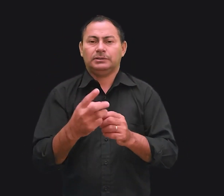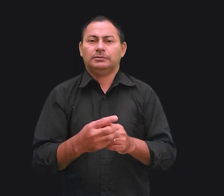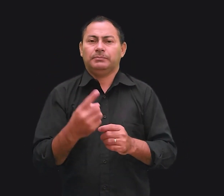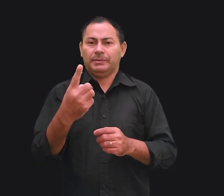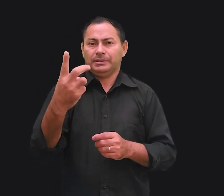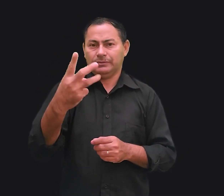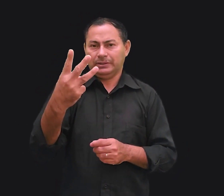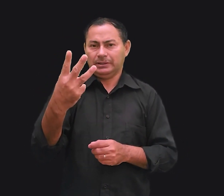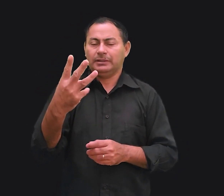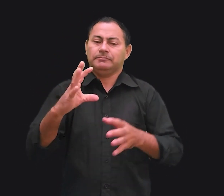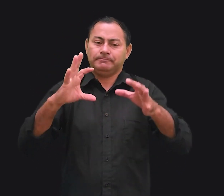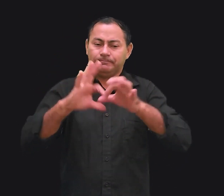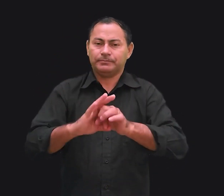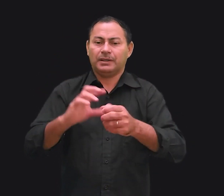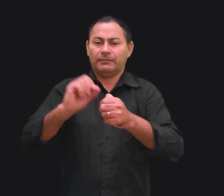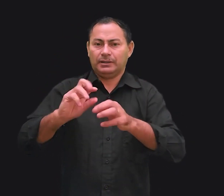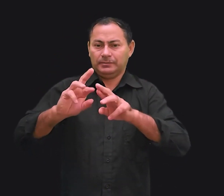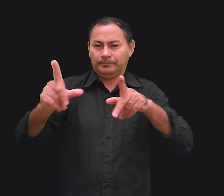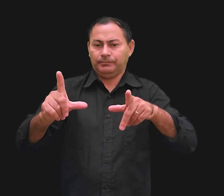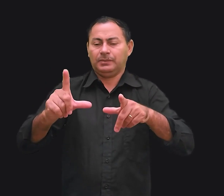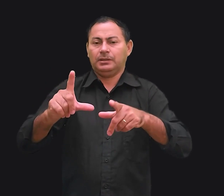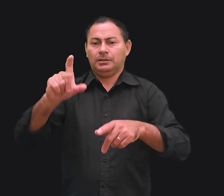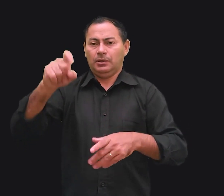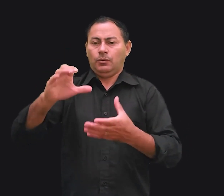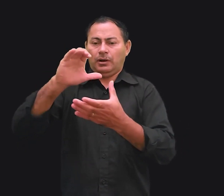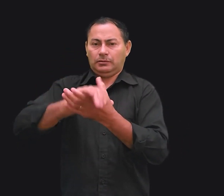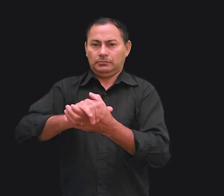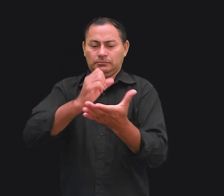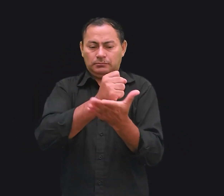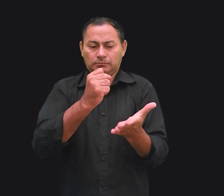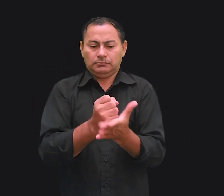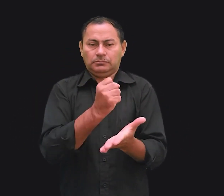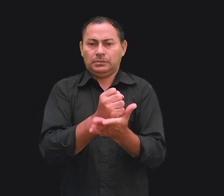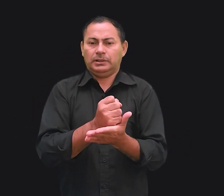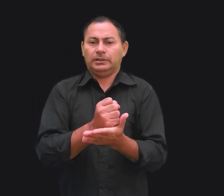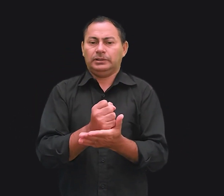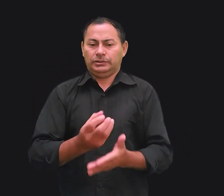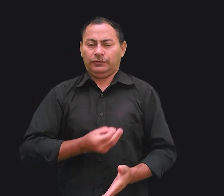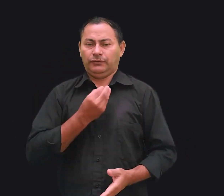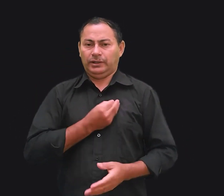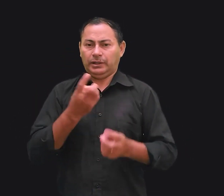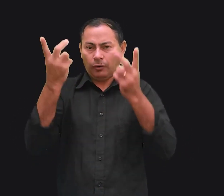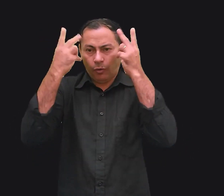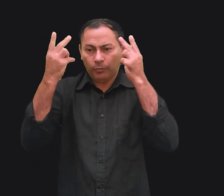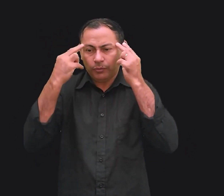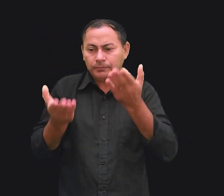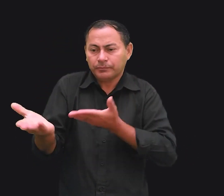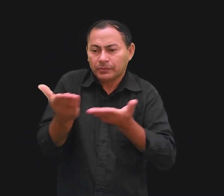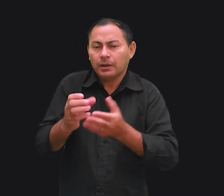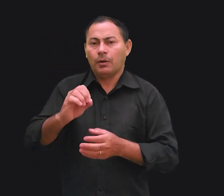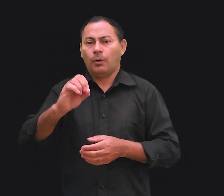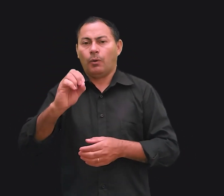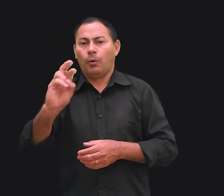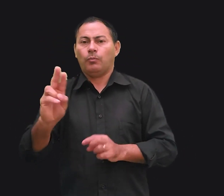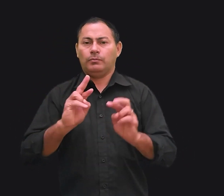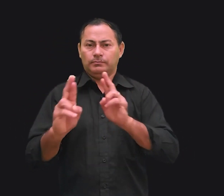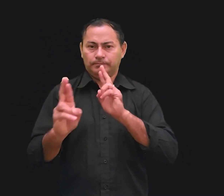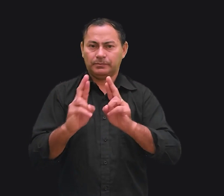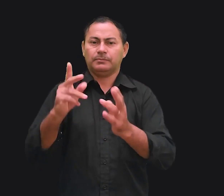elos fazem a diferença entre o casamento ser um contrato formal de vida em comum ou um relacionamento